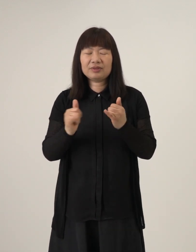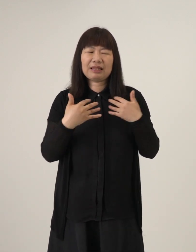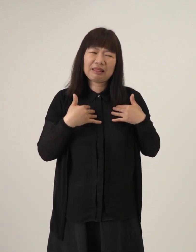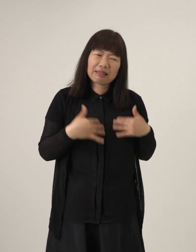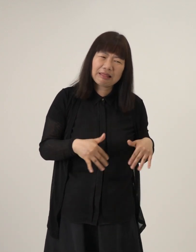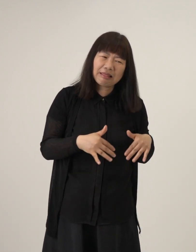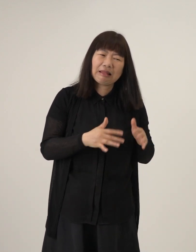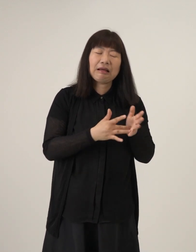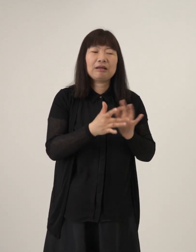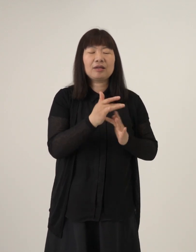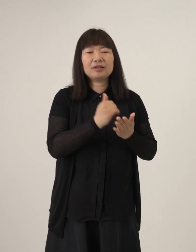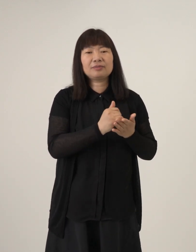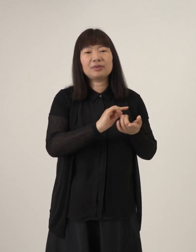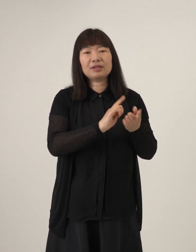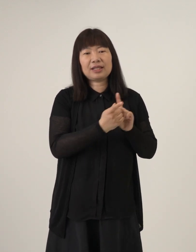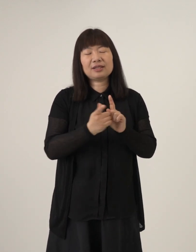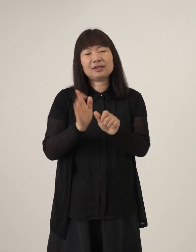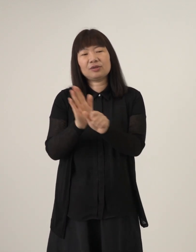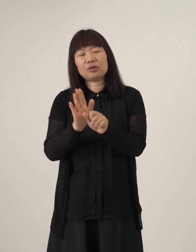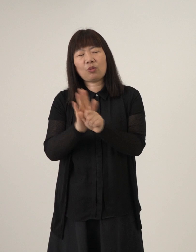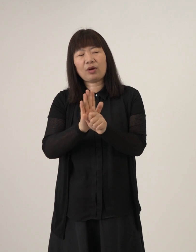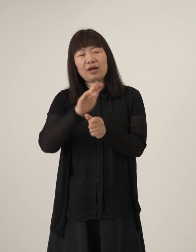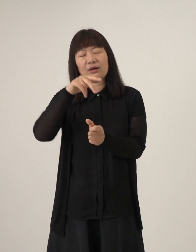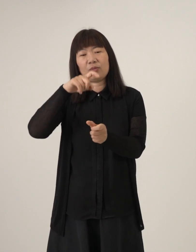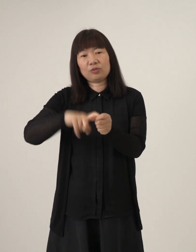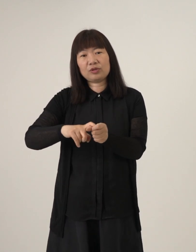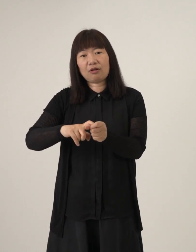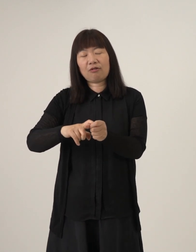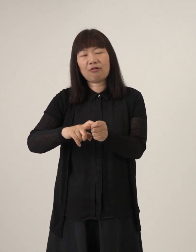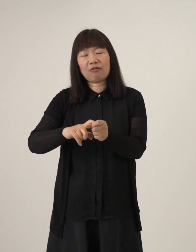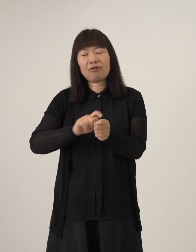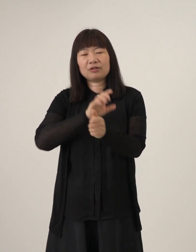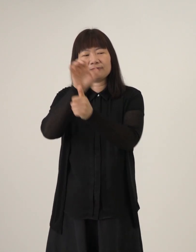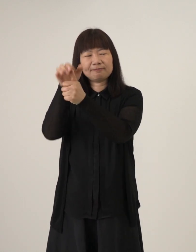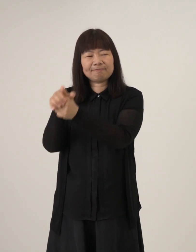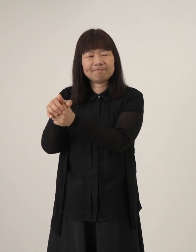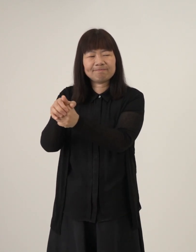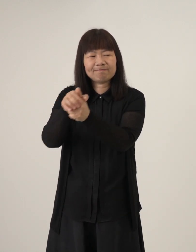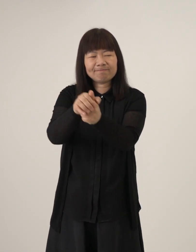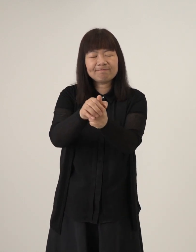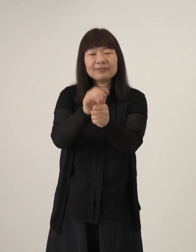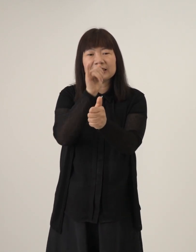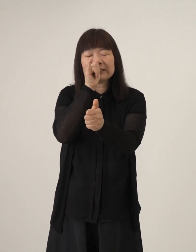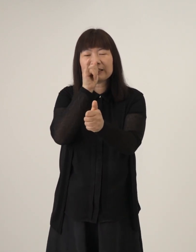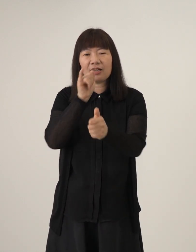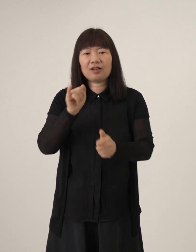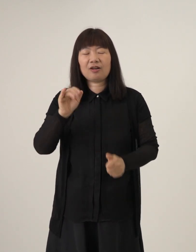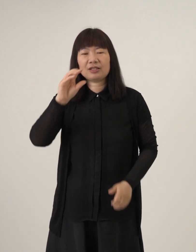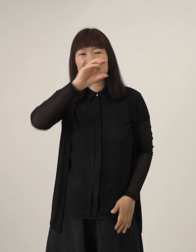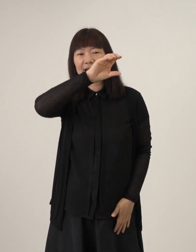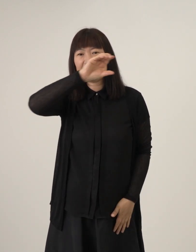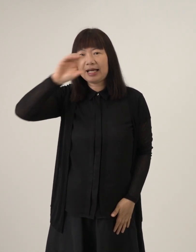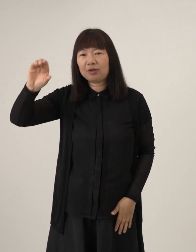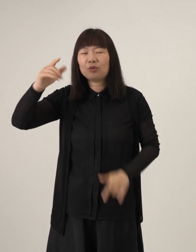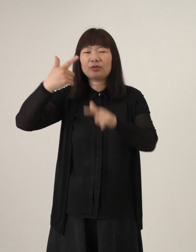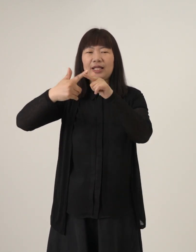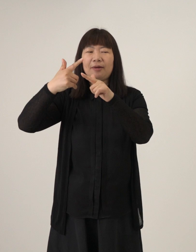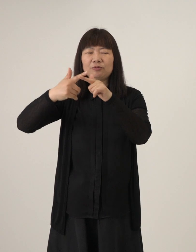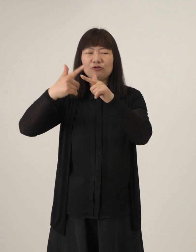예수님을 돕는 차원에서 지고 갔던 십자가죠. 그건